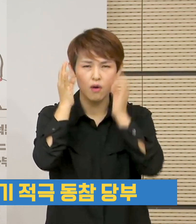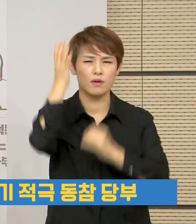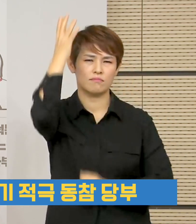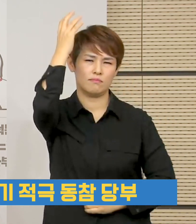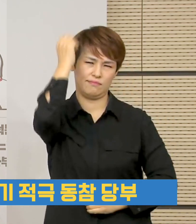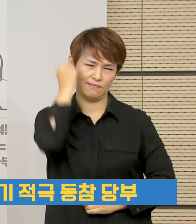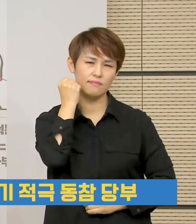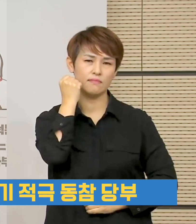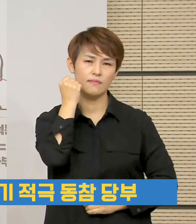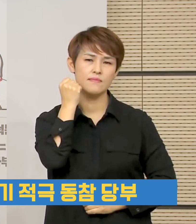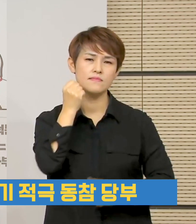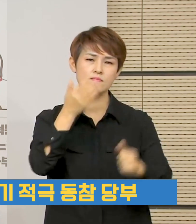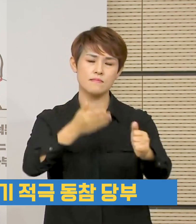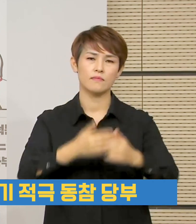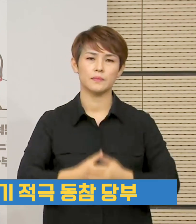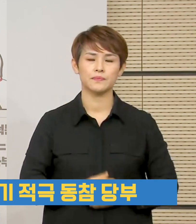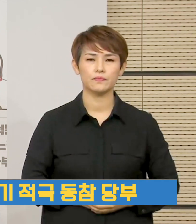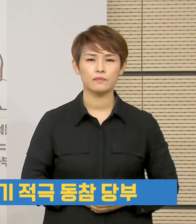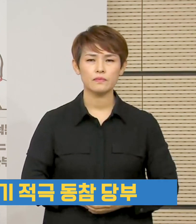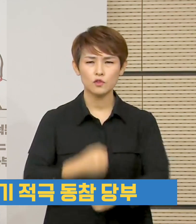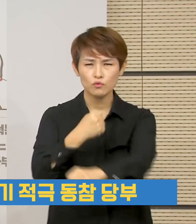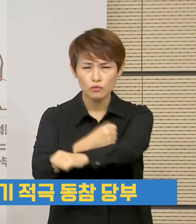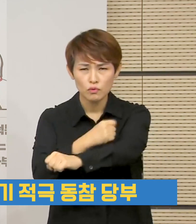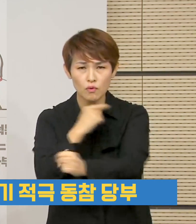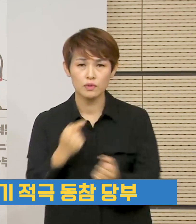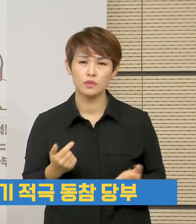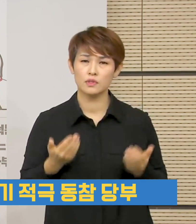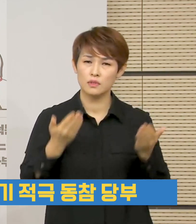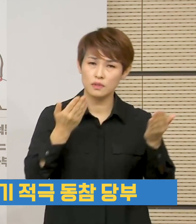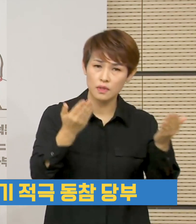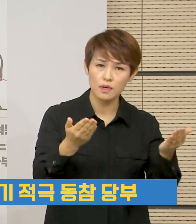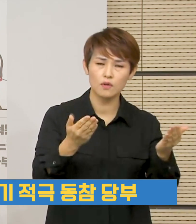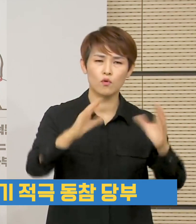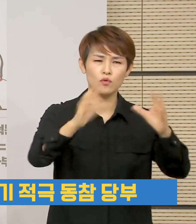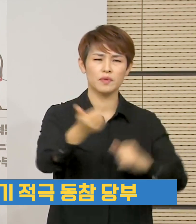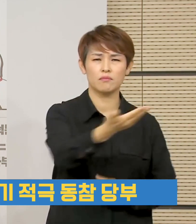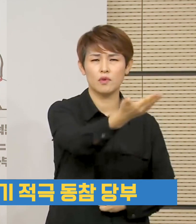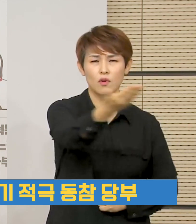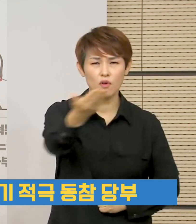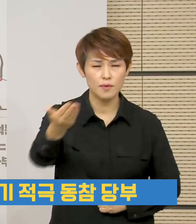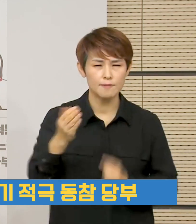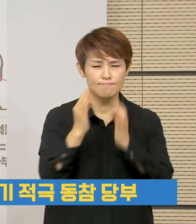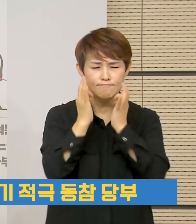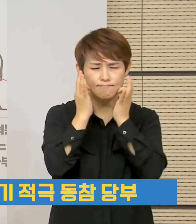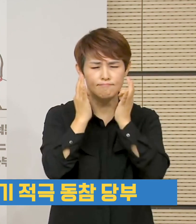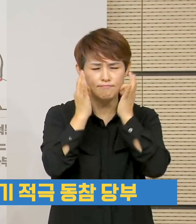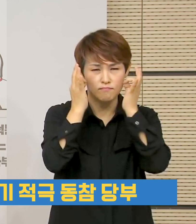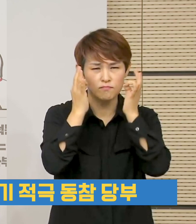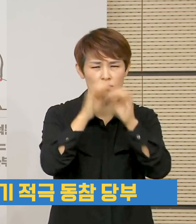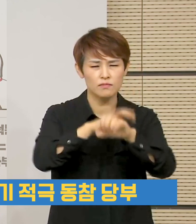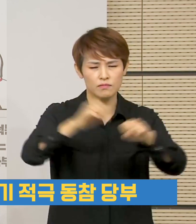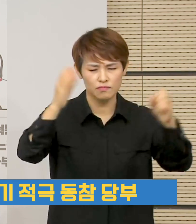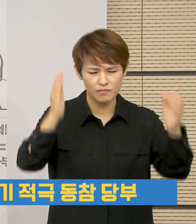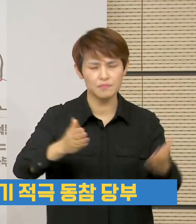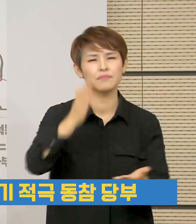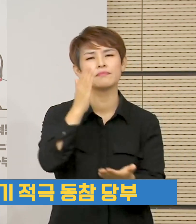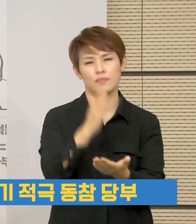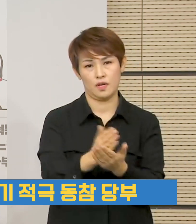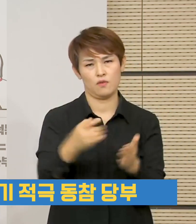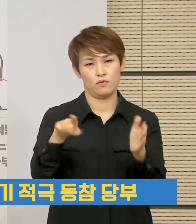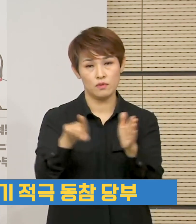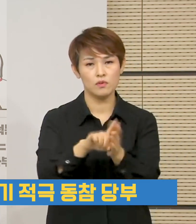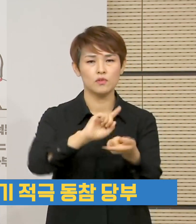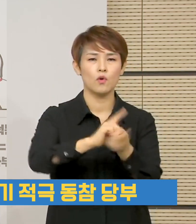주시기 바랍니다 이 분들의 노고와 희생 그리고 국민 한 분 한 분의 노력이 헛되지 않도록 서로를